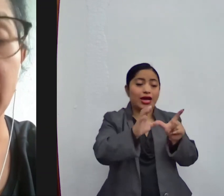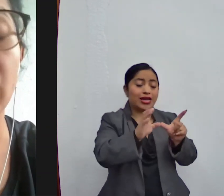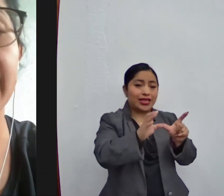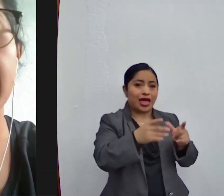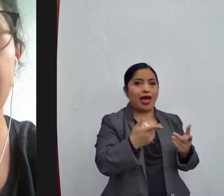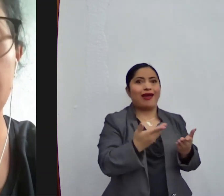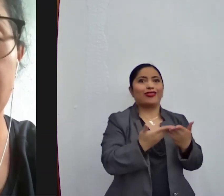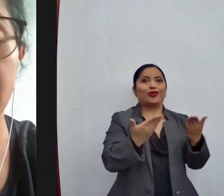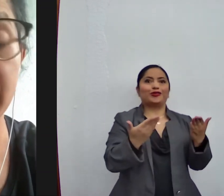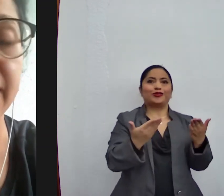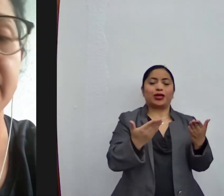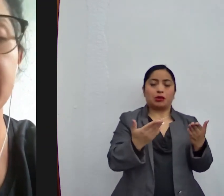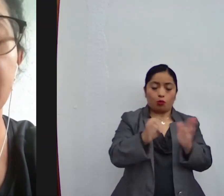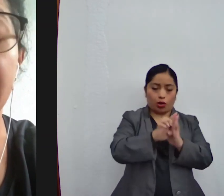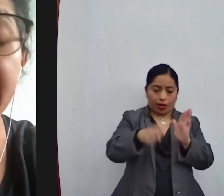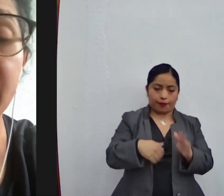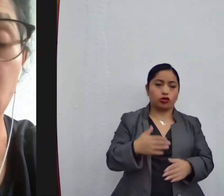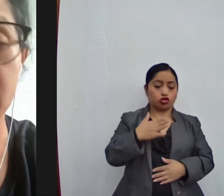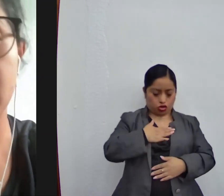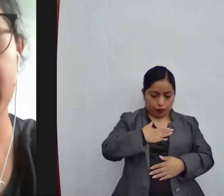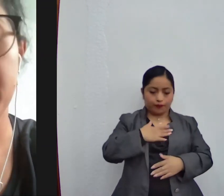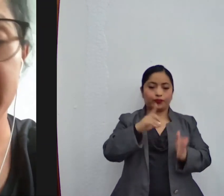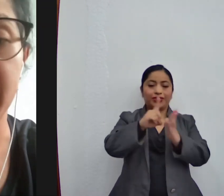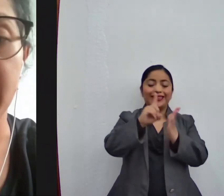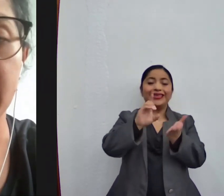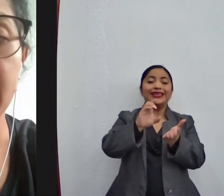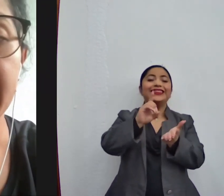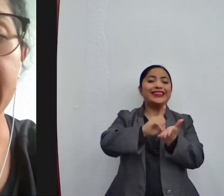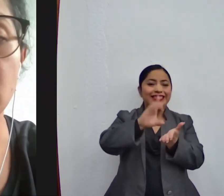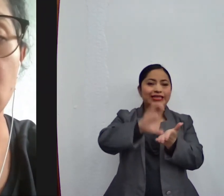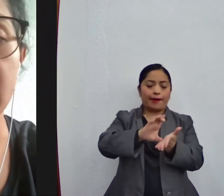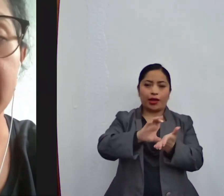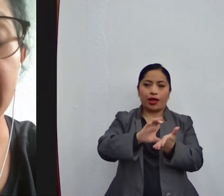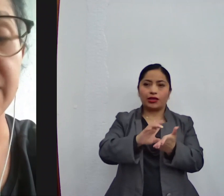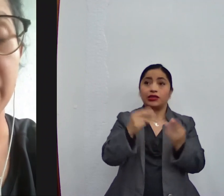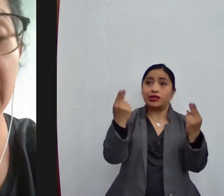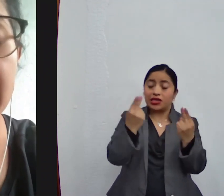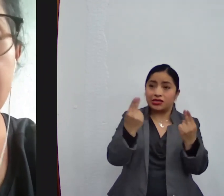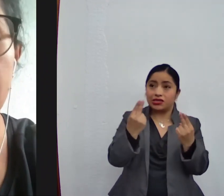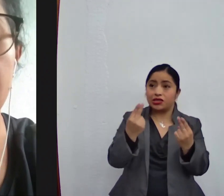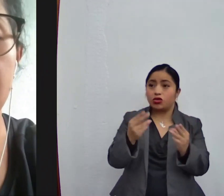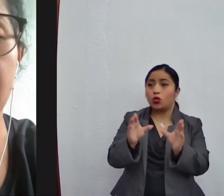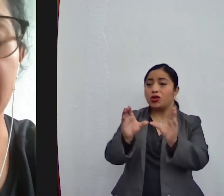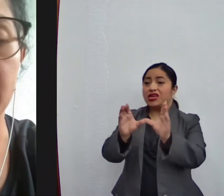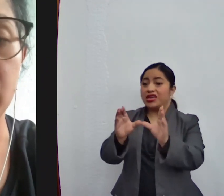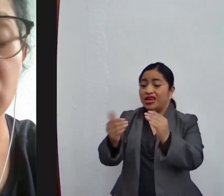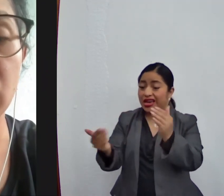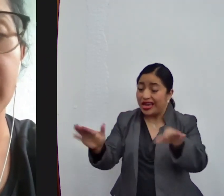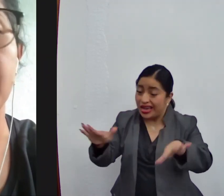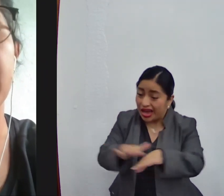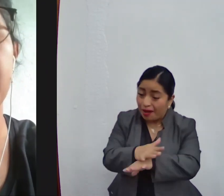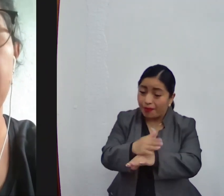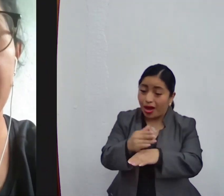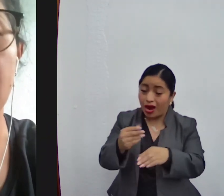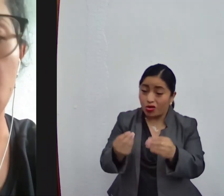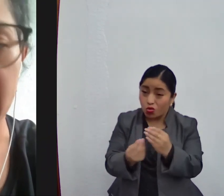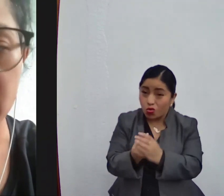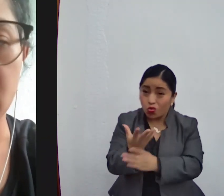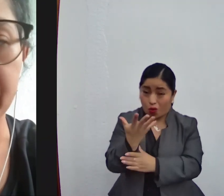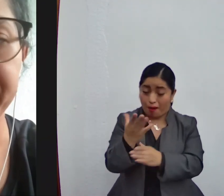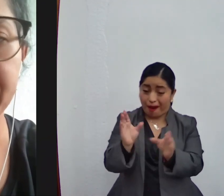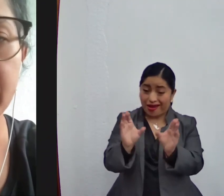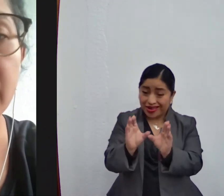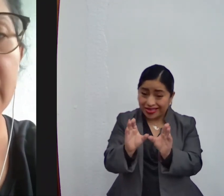solicita para cualquier trámite es el área de educación especial. Entonces, las familias tienen que llevar a cabo esto, que también implica